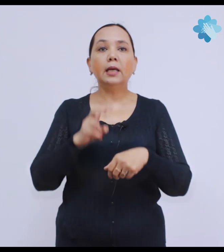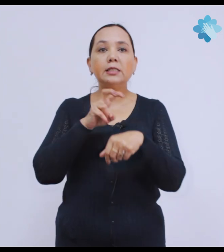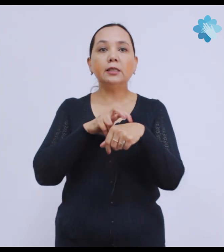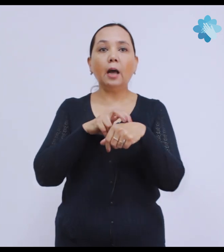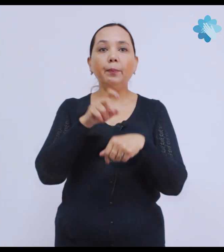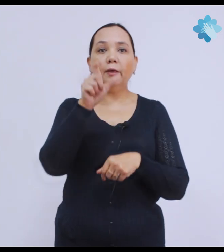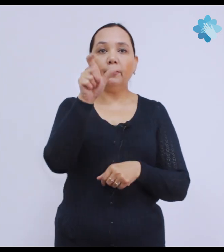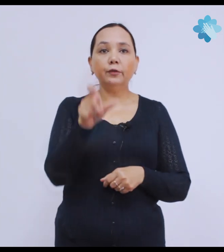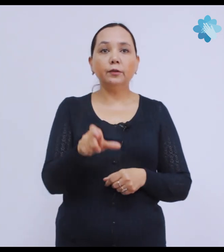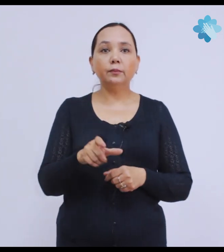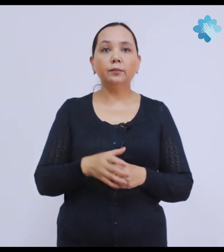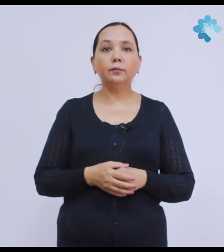терапевт терапевт